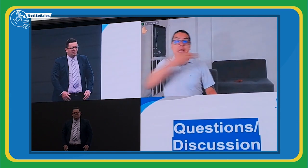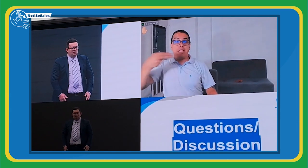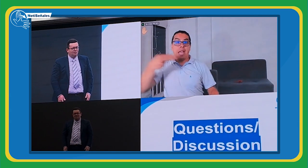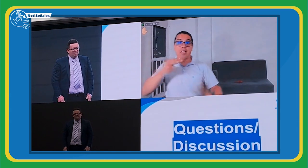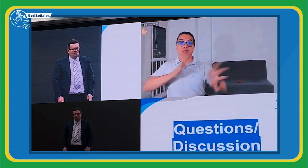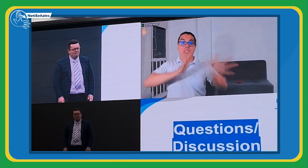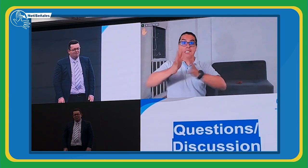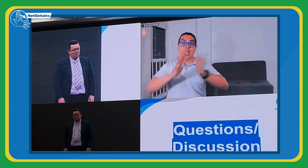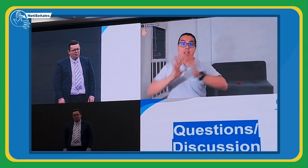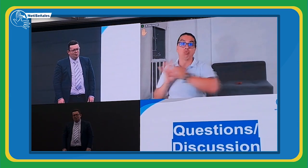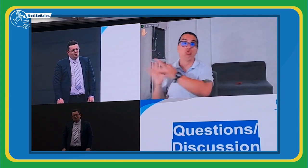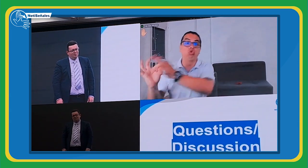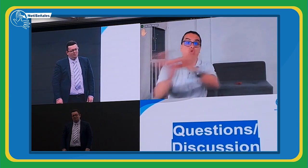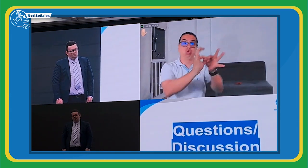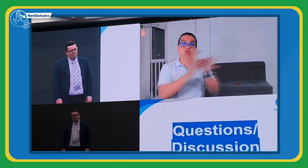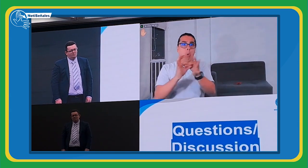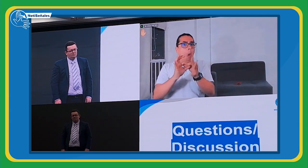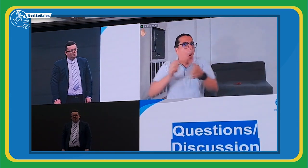Gracias.